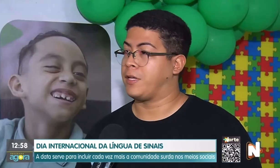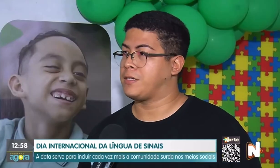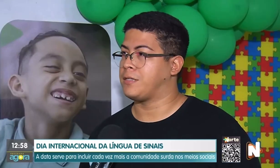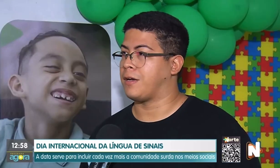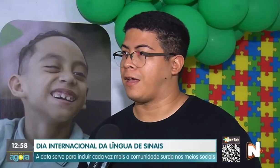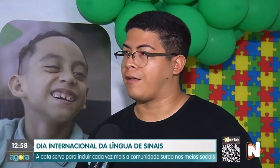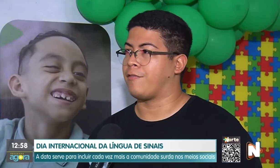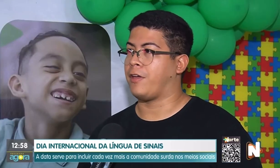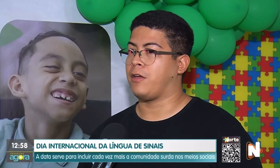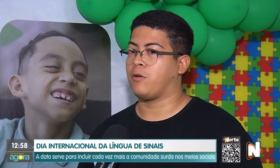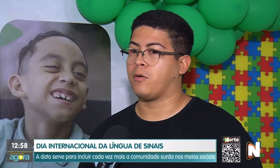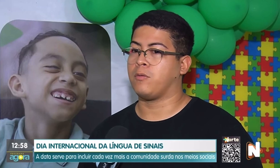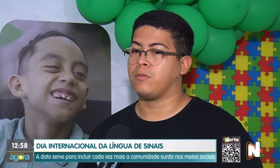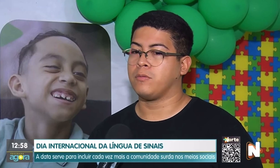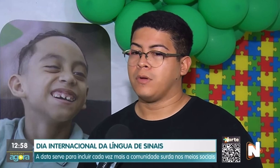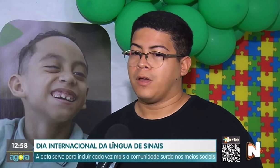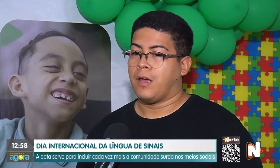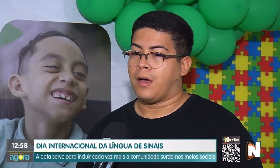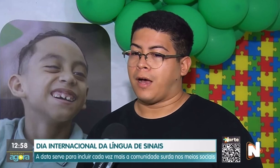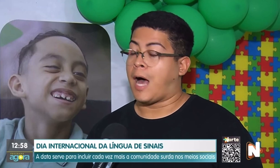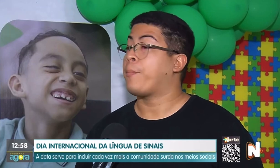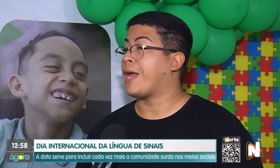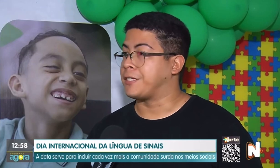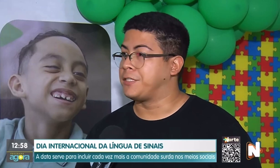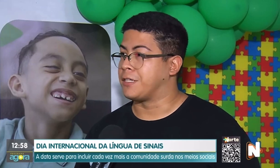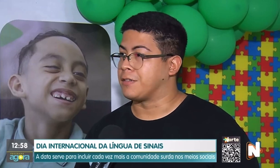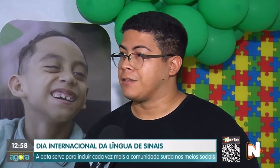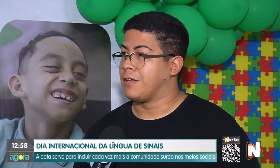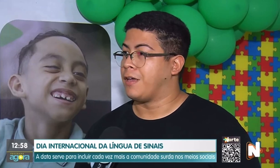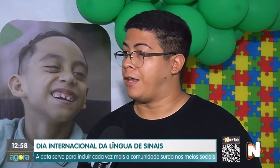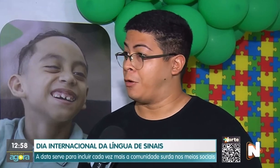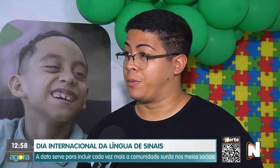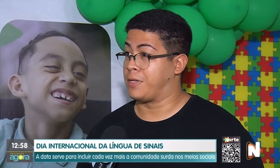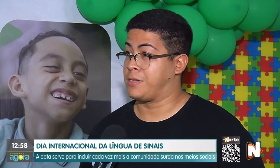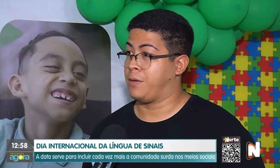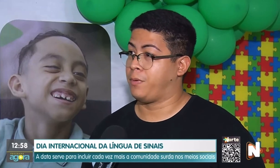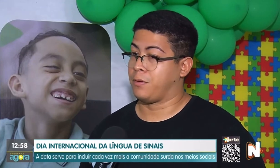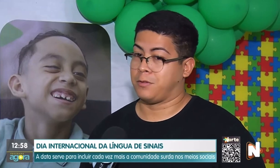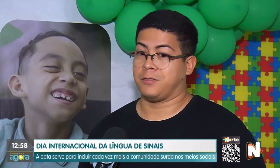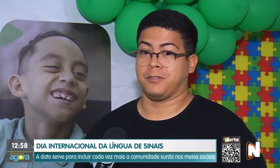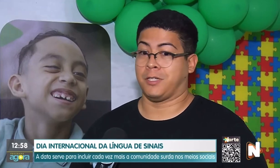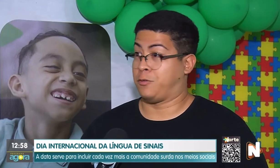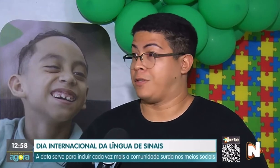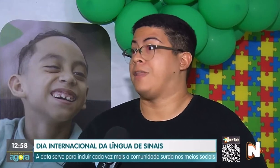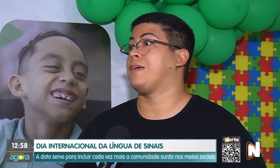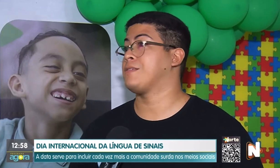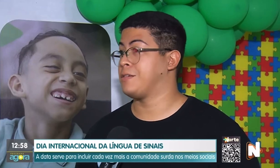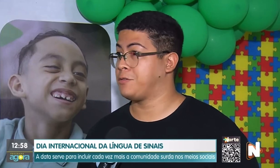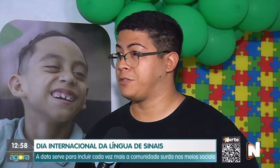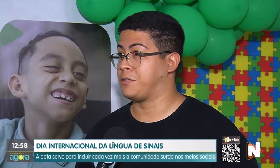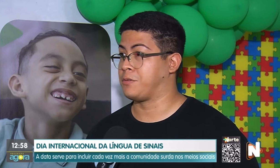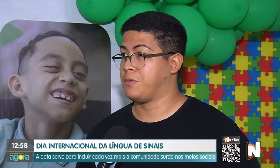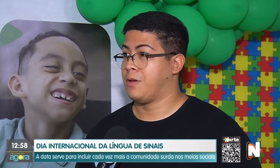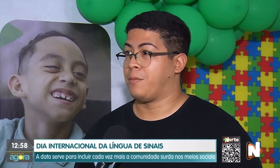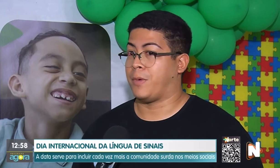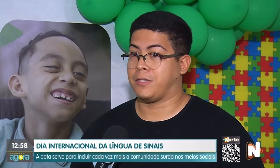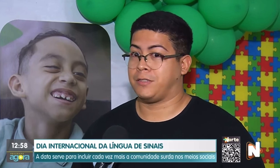fluência vem com a prática Eu, por exemplo, já estou há 10 anos nisso Mas